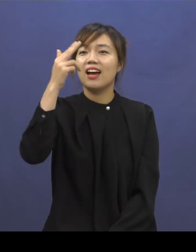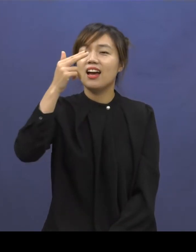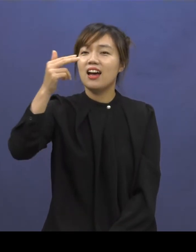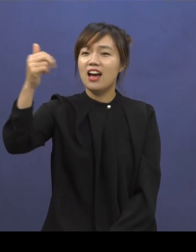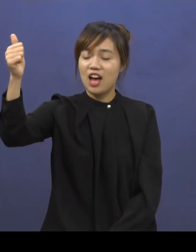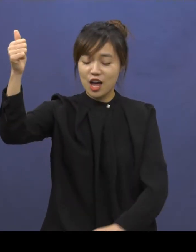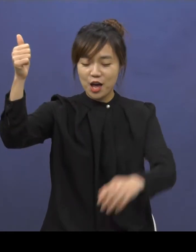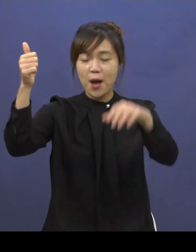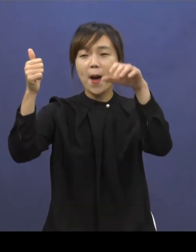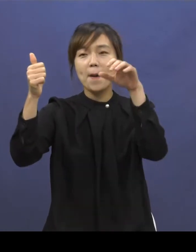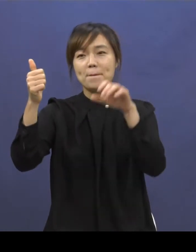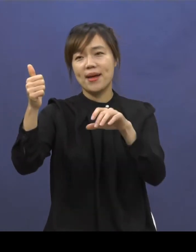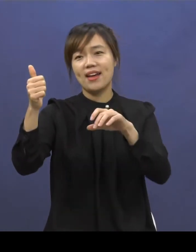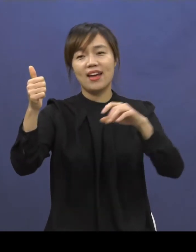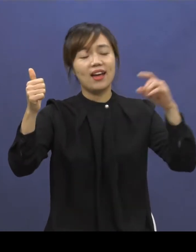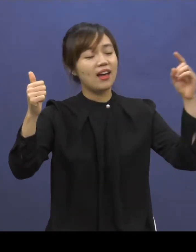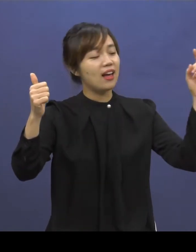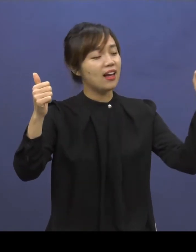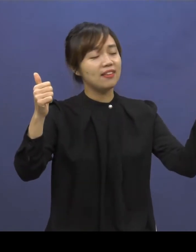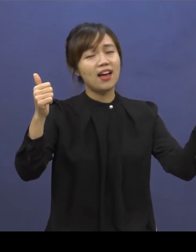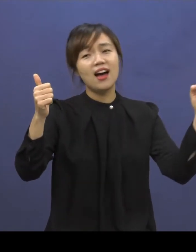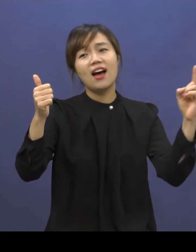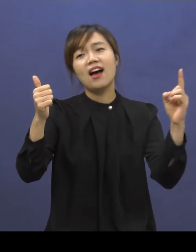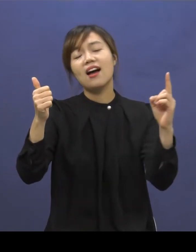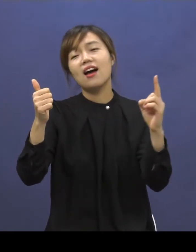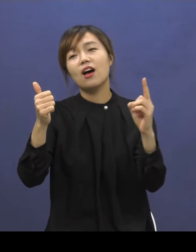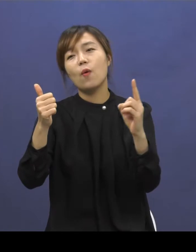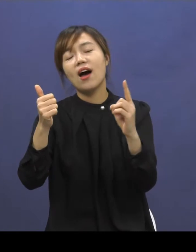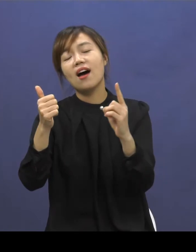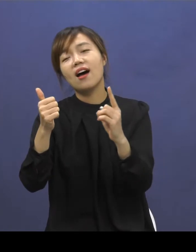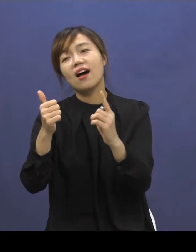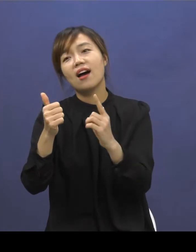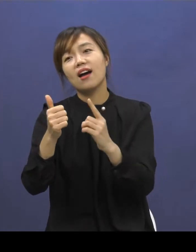주 앞에 나와